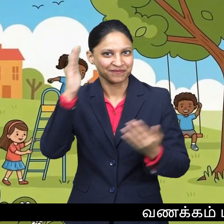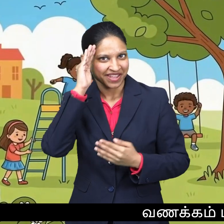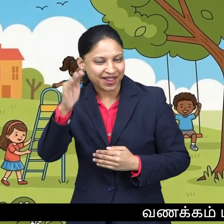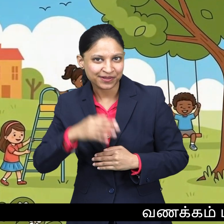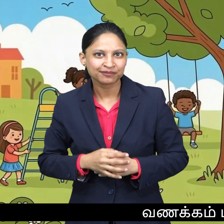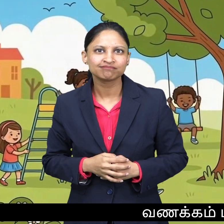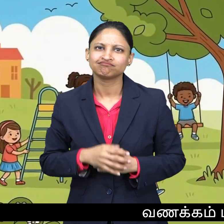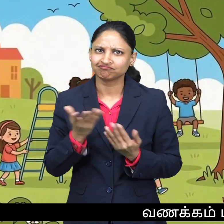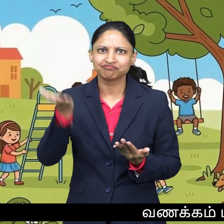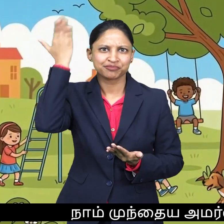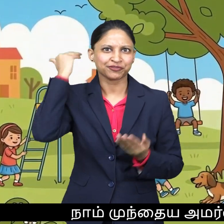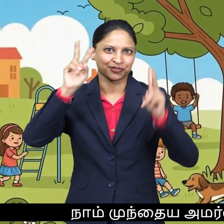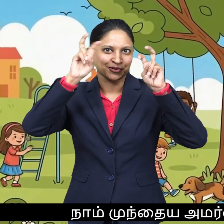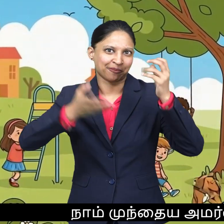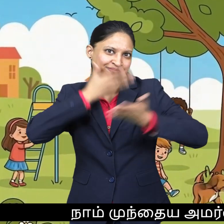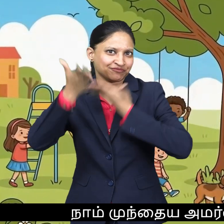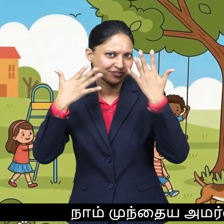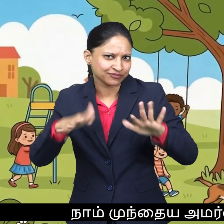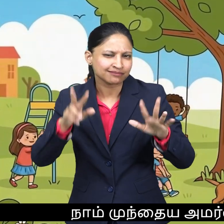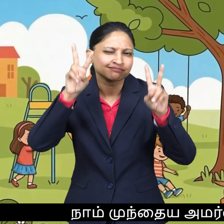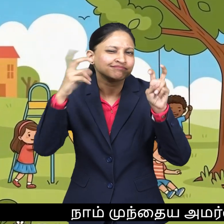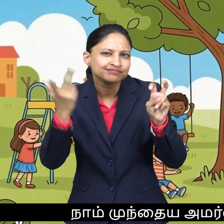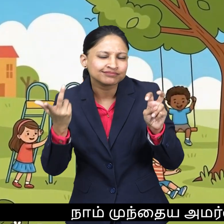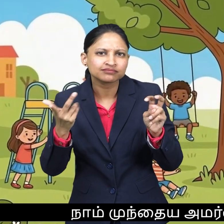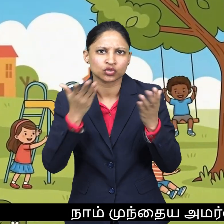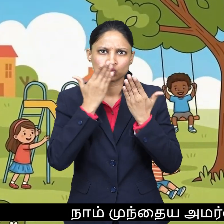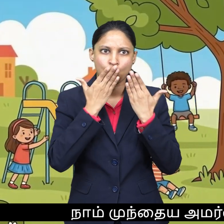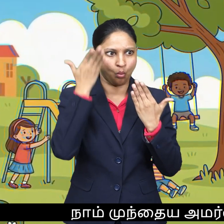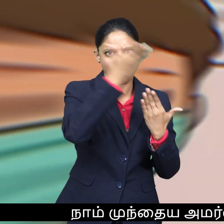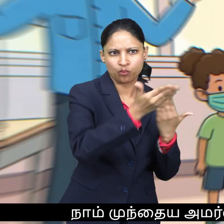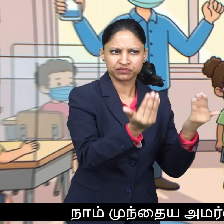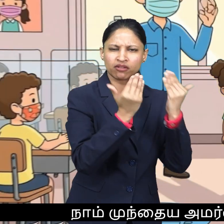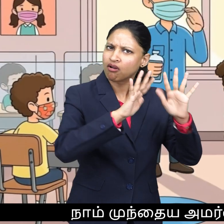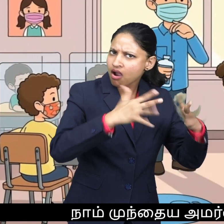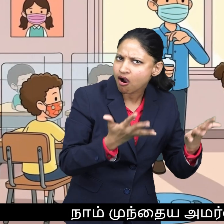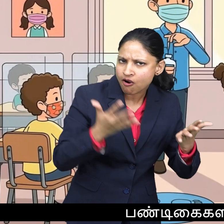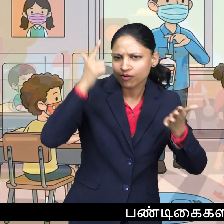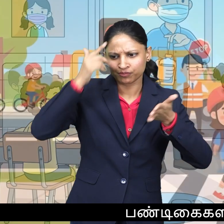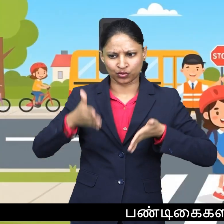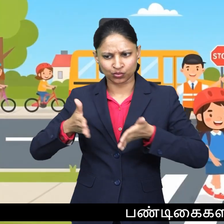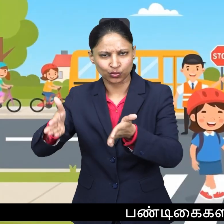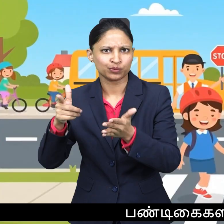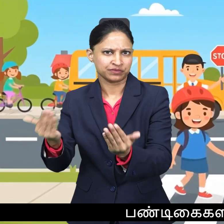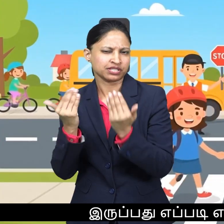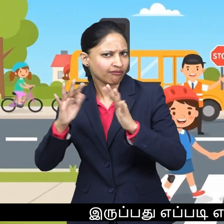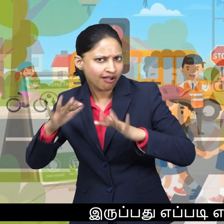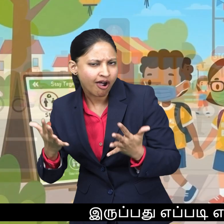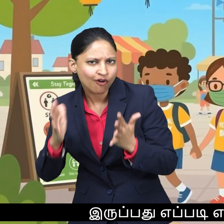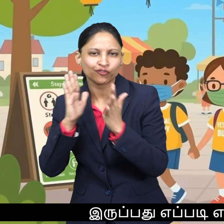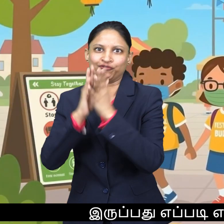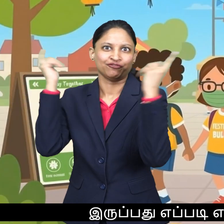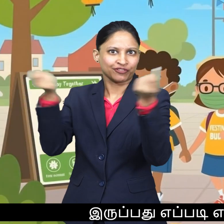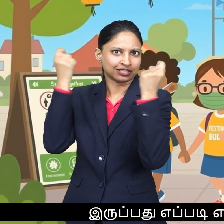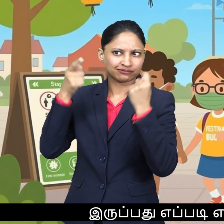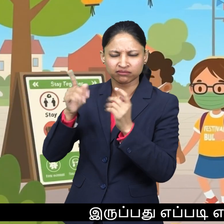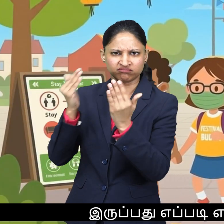மாணவ செல்வங்களே. நம் முந்தைய அமர்வில் பள்ளிகளிலும் சாலைகளிலும் பண்டிகையின் போதும்